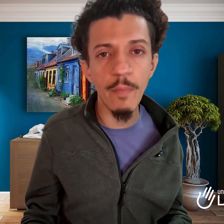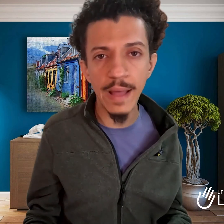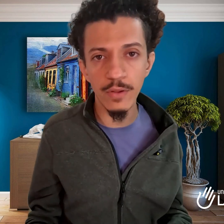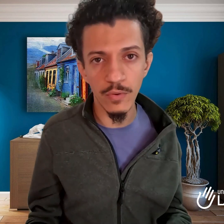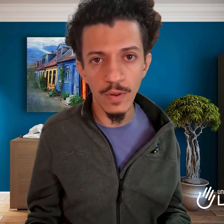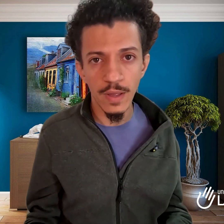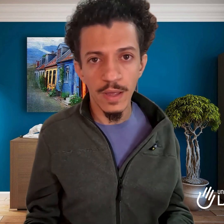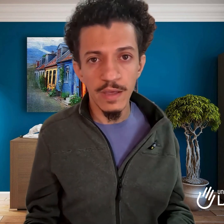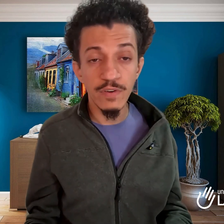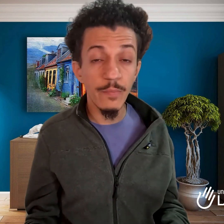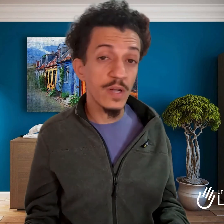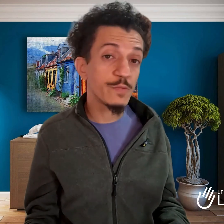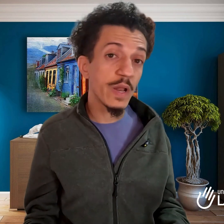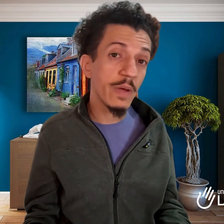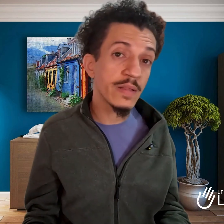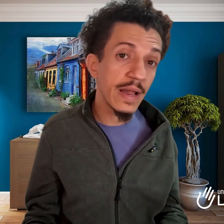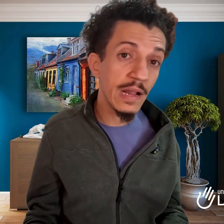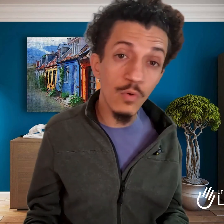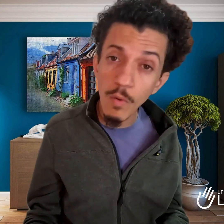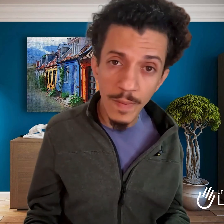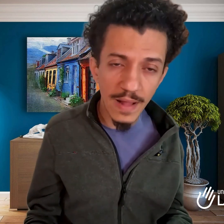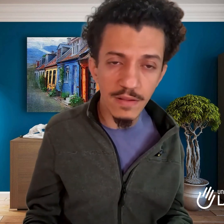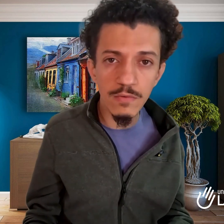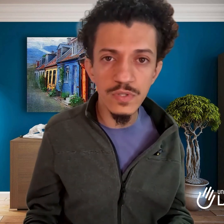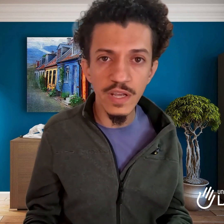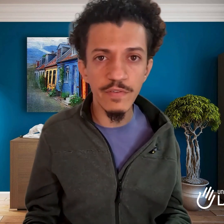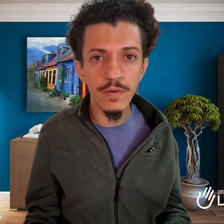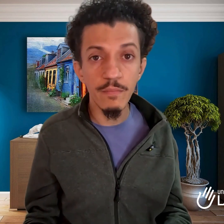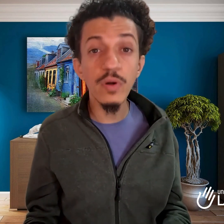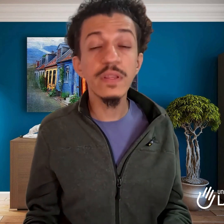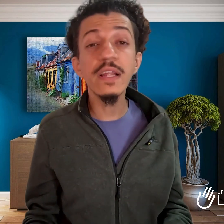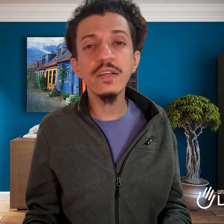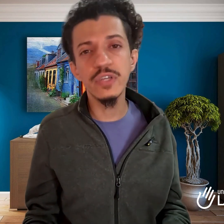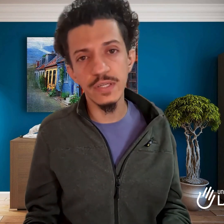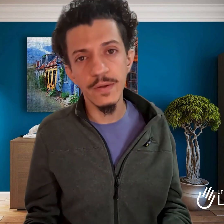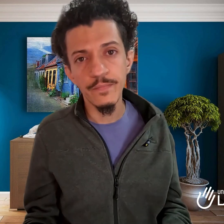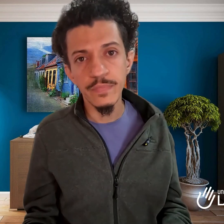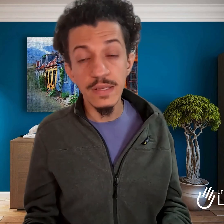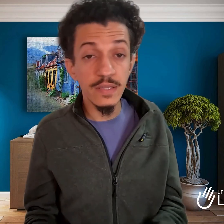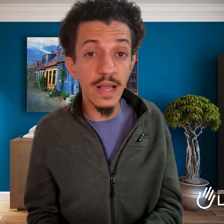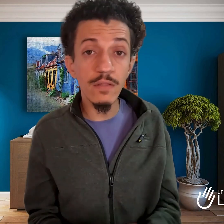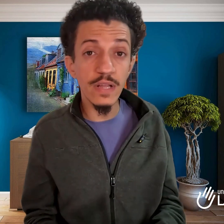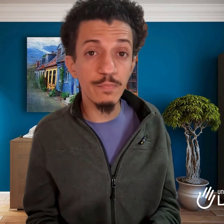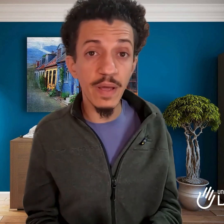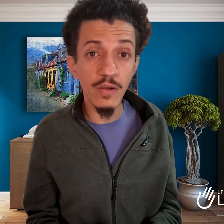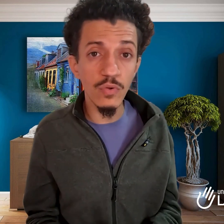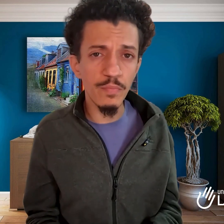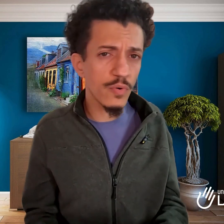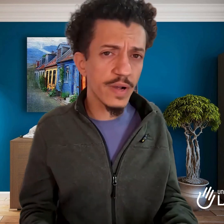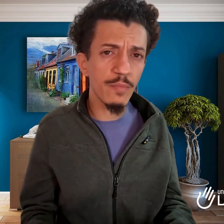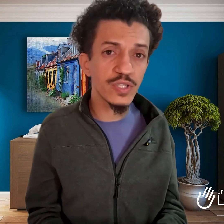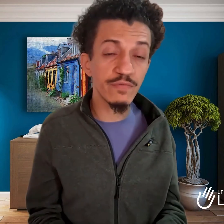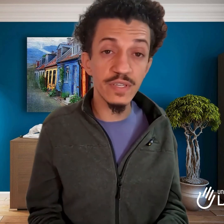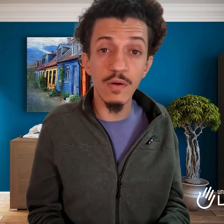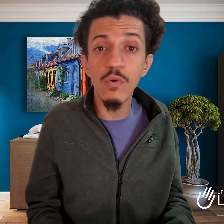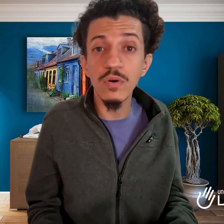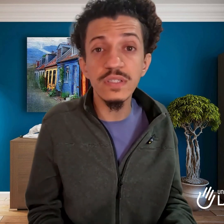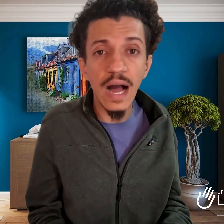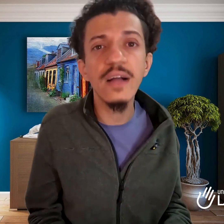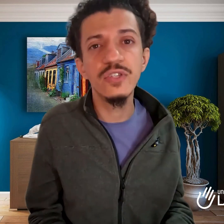método. Você pode experimentar ele completo, inclusive, por 30 dias. Se dentro desse período, por qualquer motivo, você não gostar de